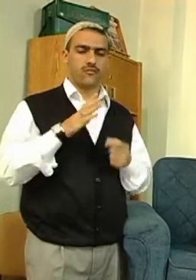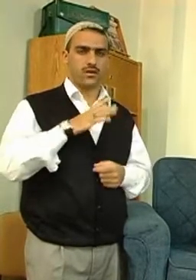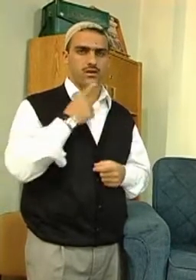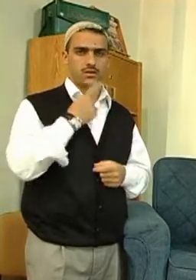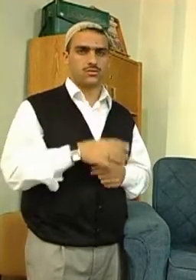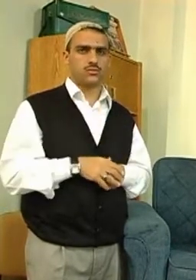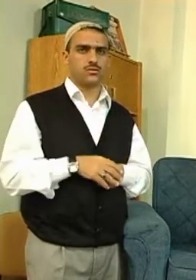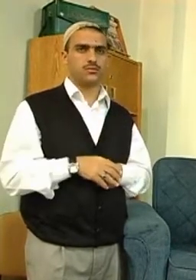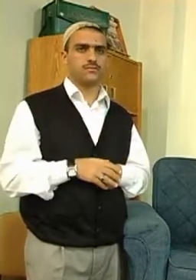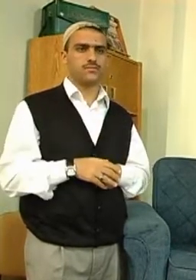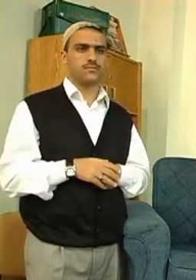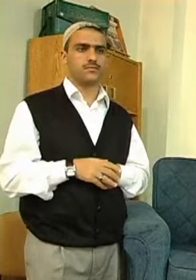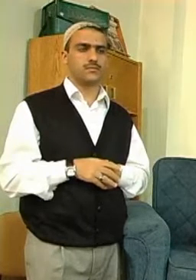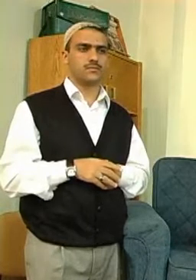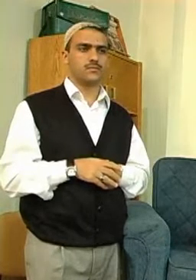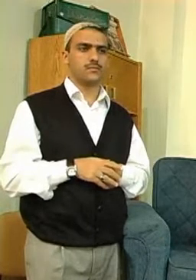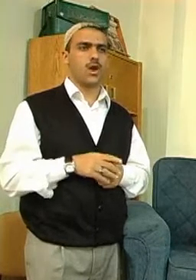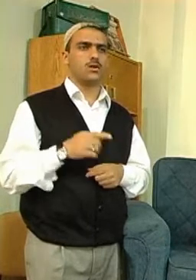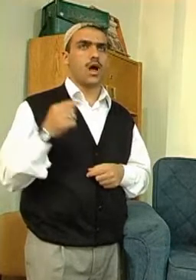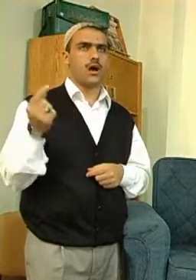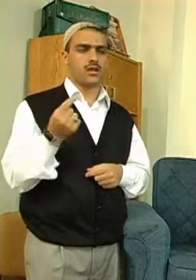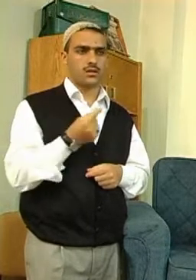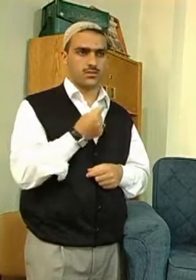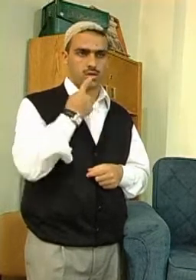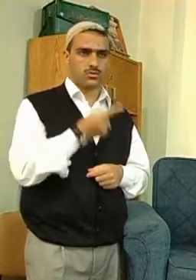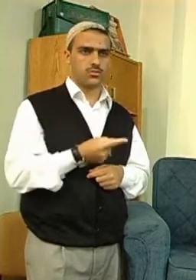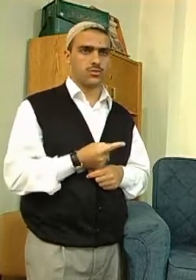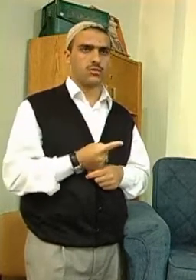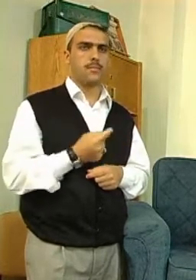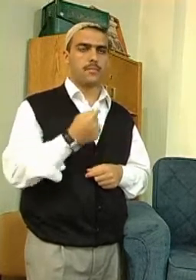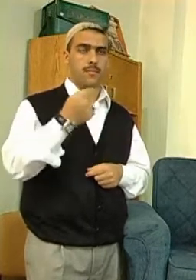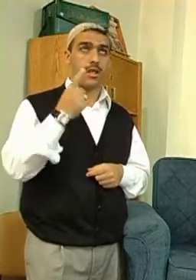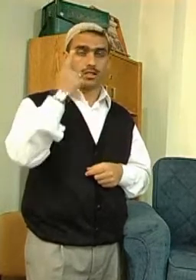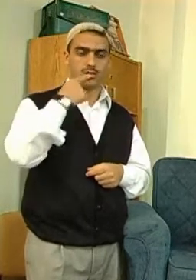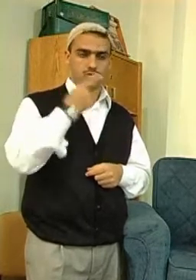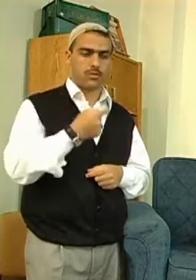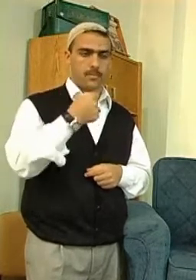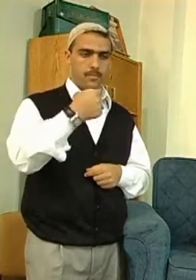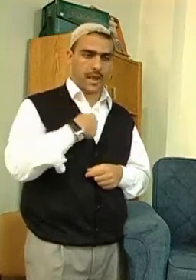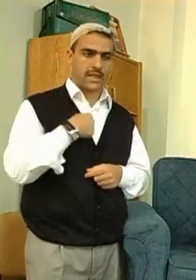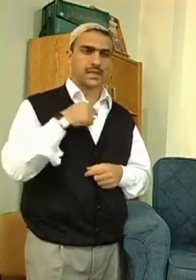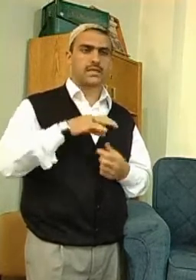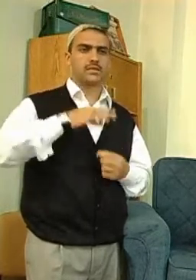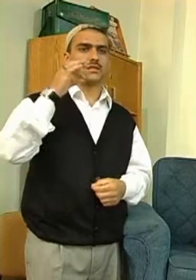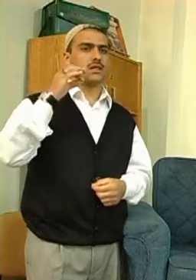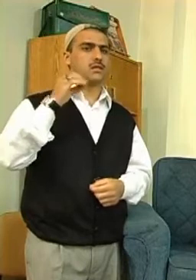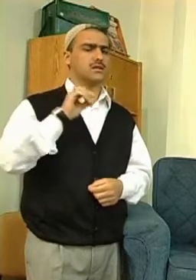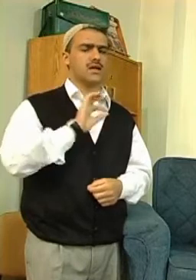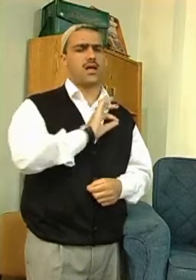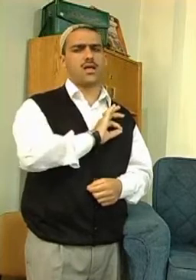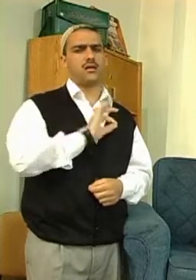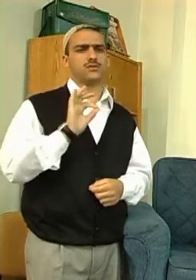Bismillahirrahmanirrahim. لَقَدْ خَلَقْنَا الْاِنْسَانَ ف۪ي اَحْسَنِ تَقْو۪يمٍ سُمَّ رَدَدْنَاهُ